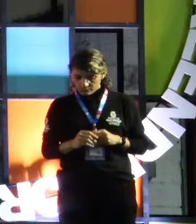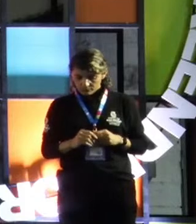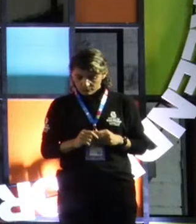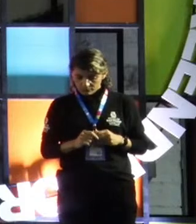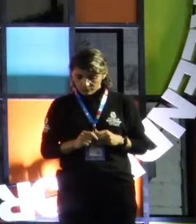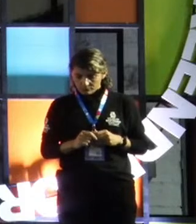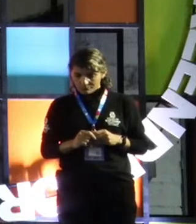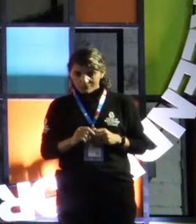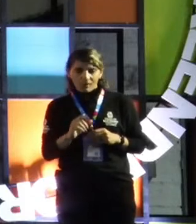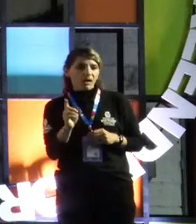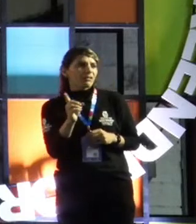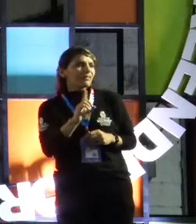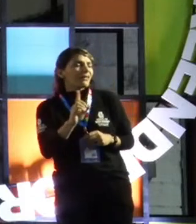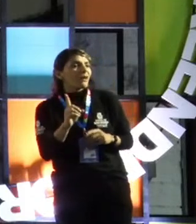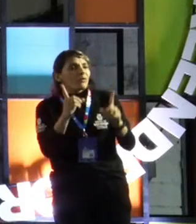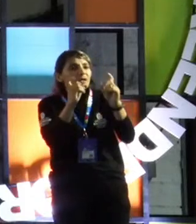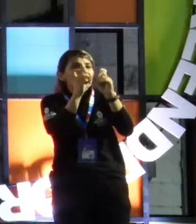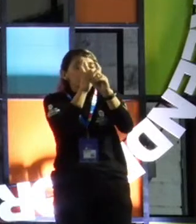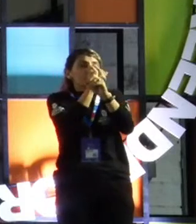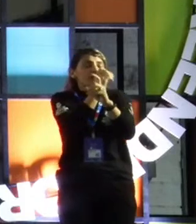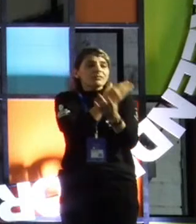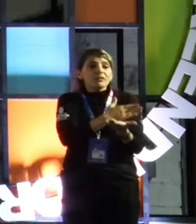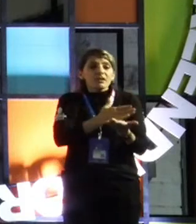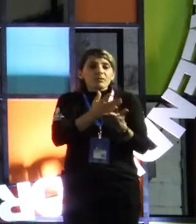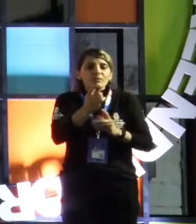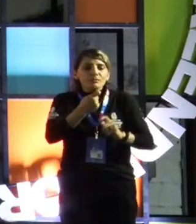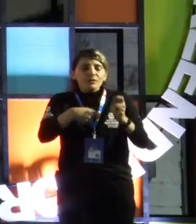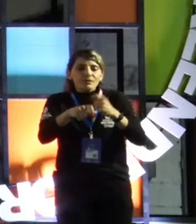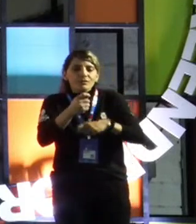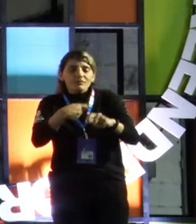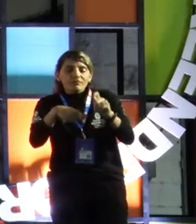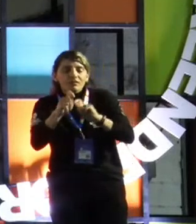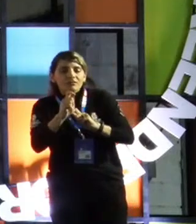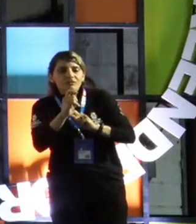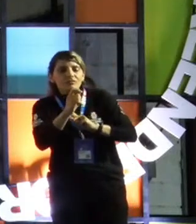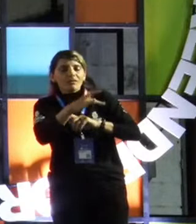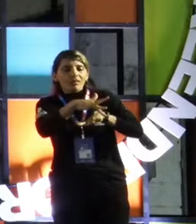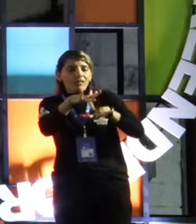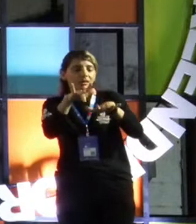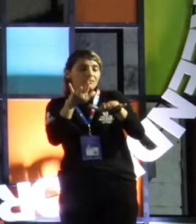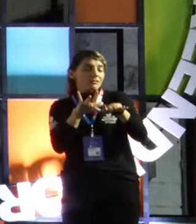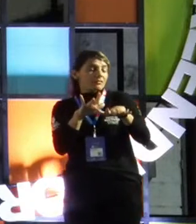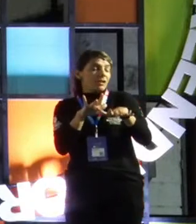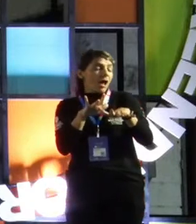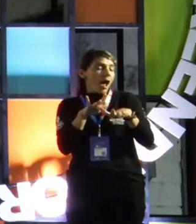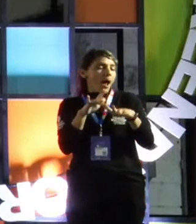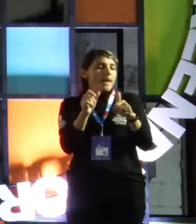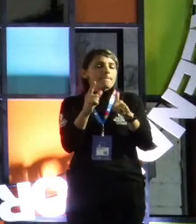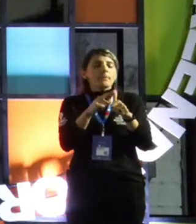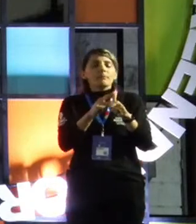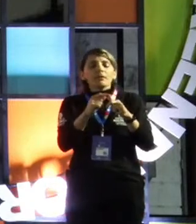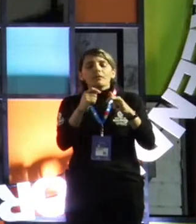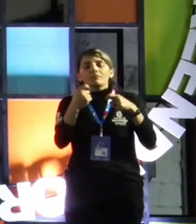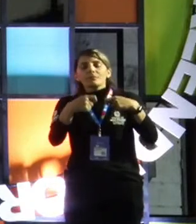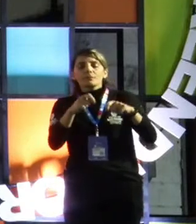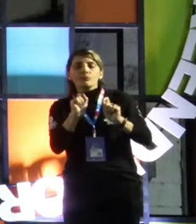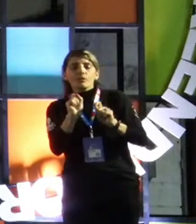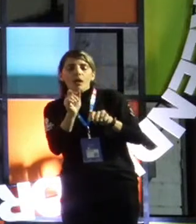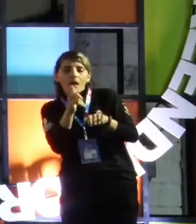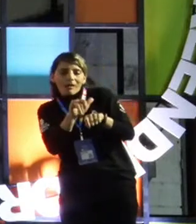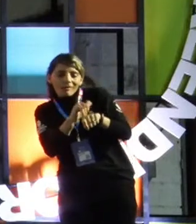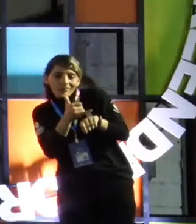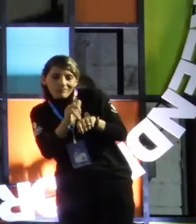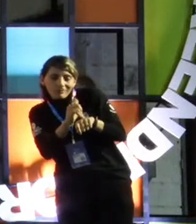não é tão difícil você começar a monetizar na internet. O que você precisa é criar as suas estratégias. Olhar o cenário, estudar um